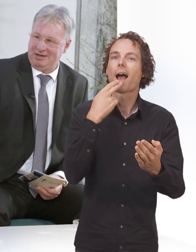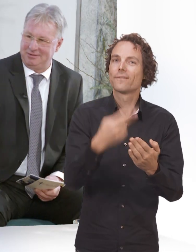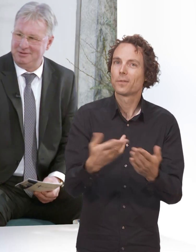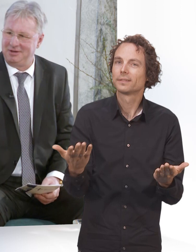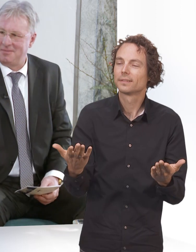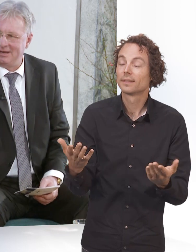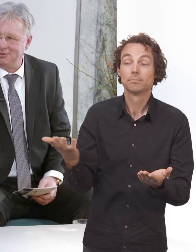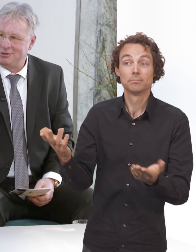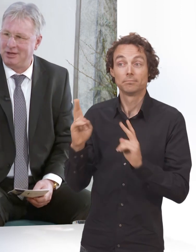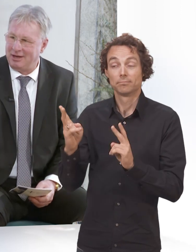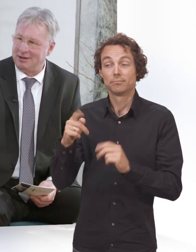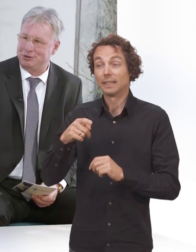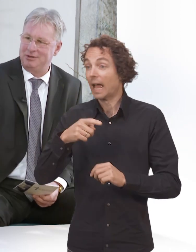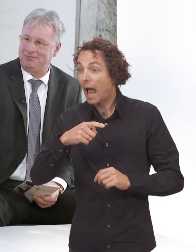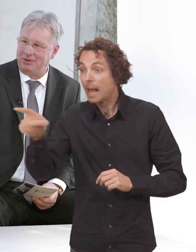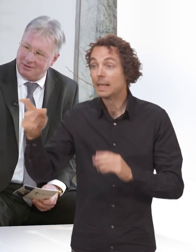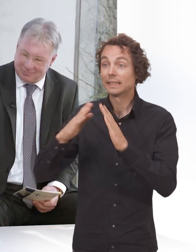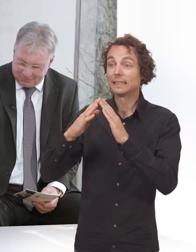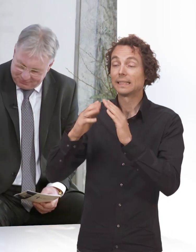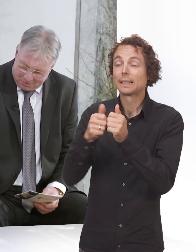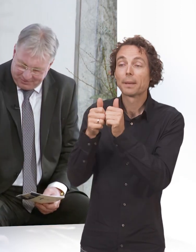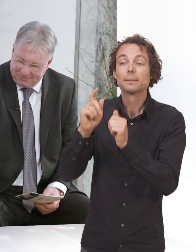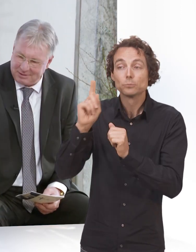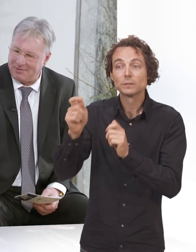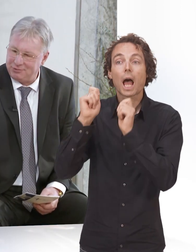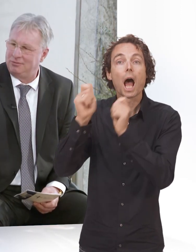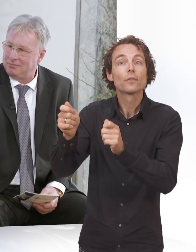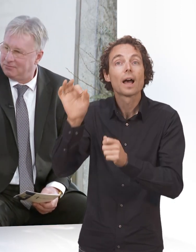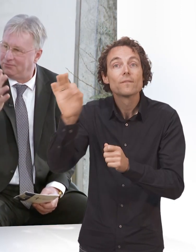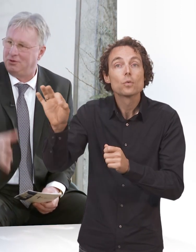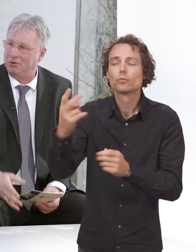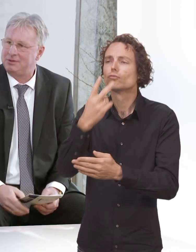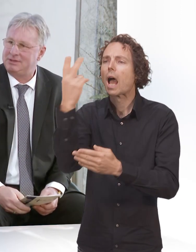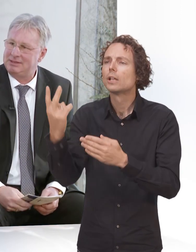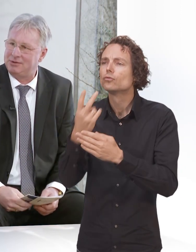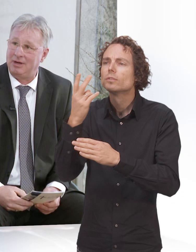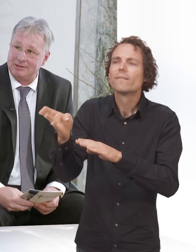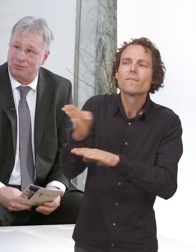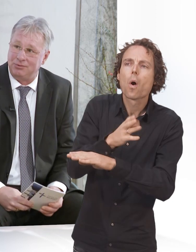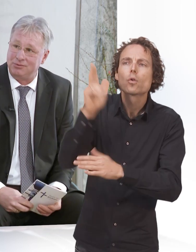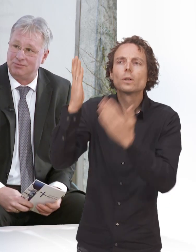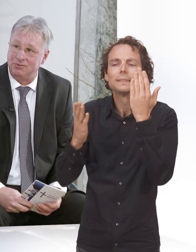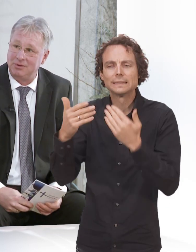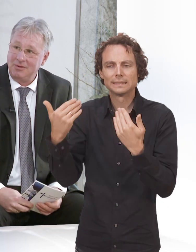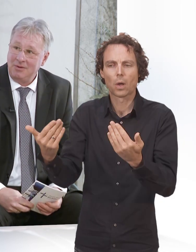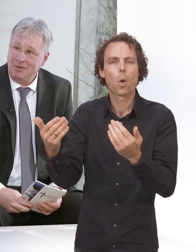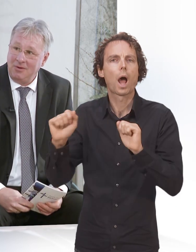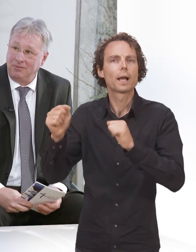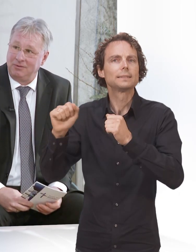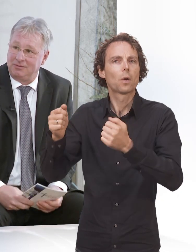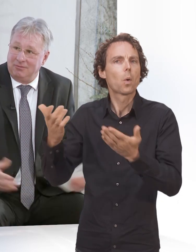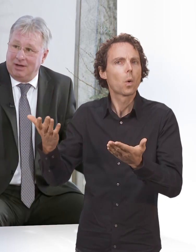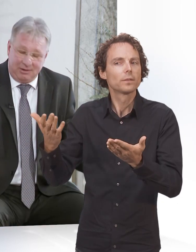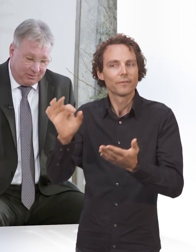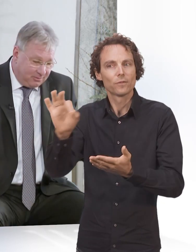ich jede Kirchengemeinde in Deutschland engagieren, für auf jeden Fall 2 Stunden vor dem Gottesdienst solche Aktionen durchzuführen.